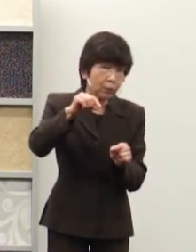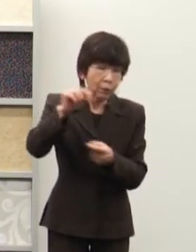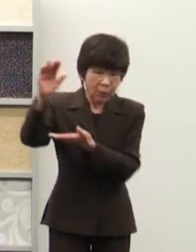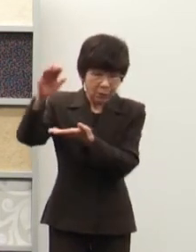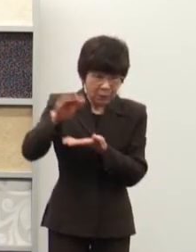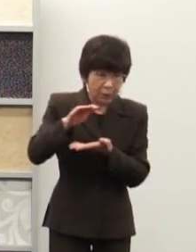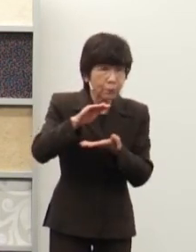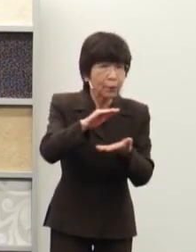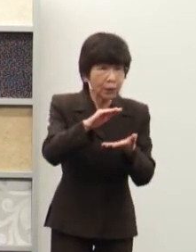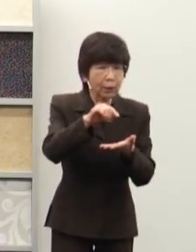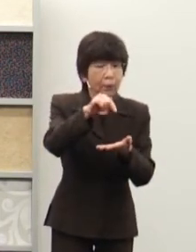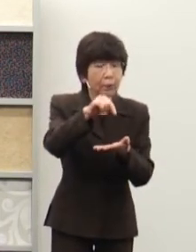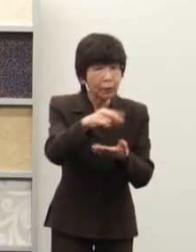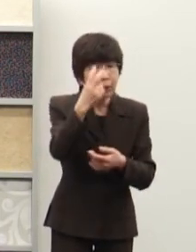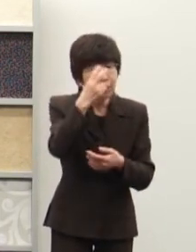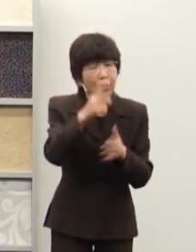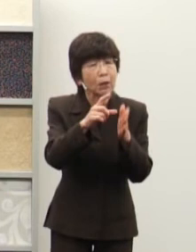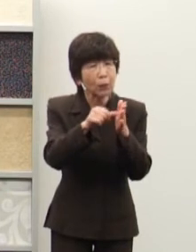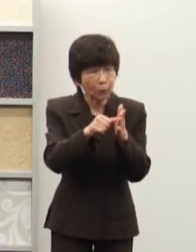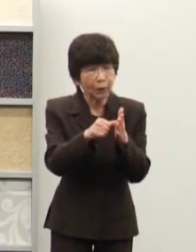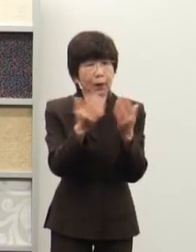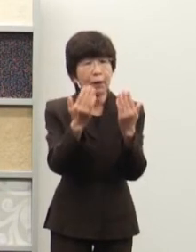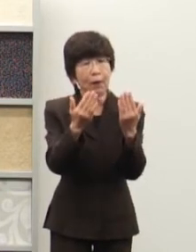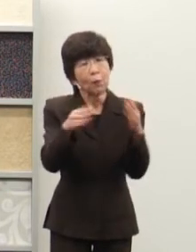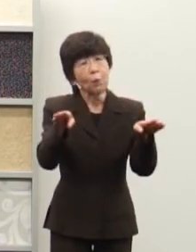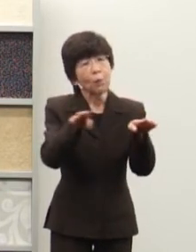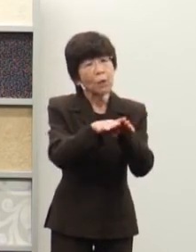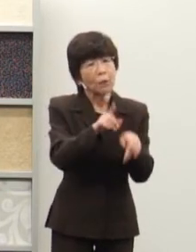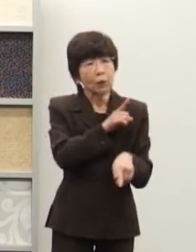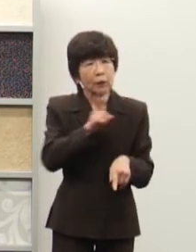で済むのかっていう声がいろいろありましたけども、そのあたりはこう